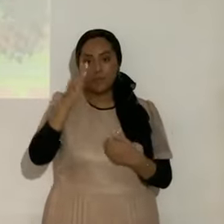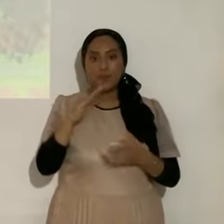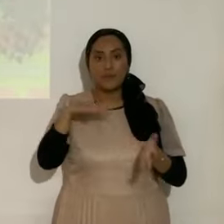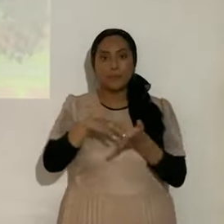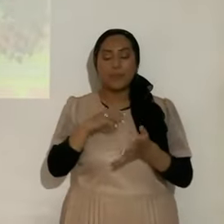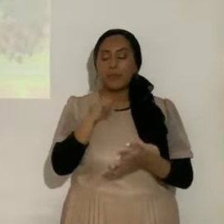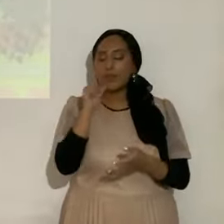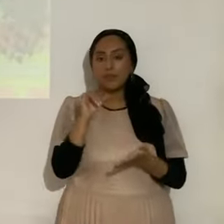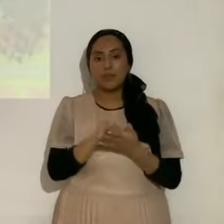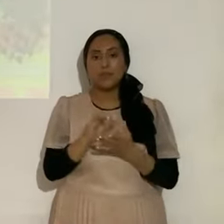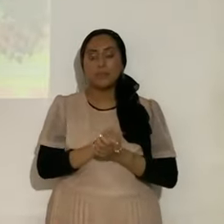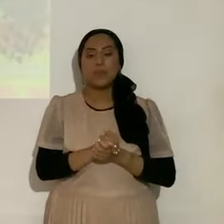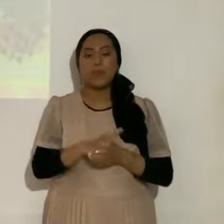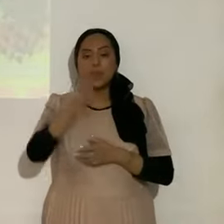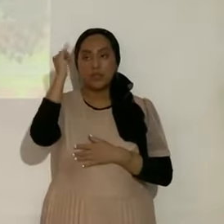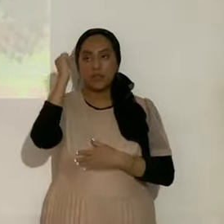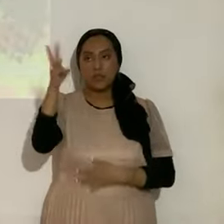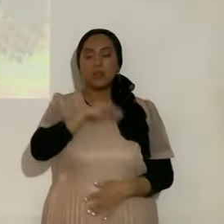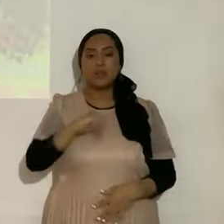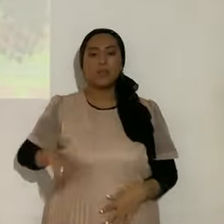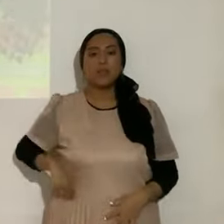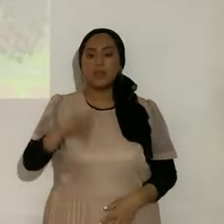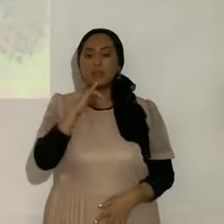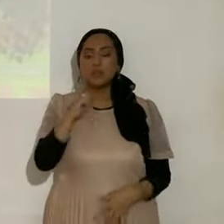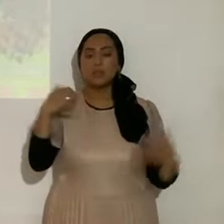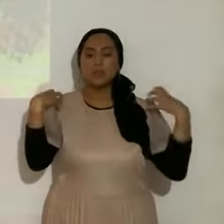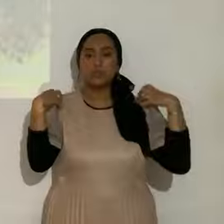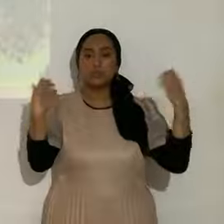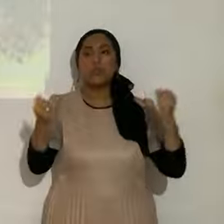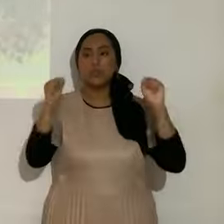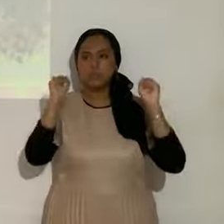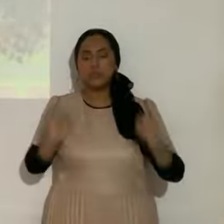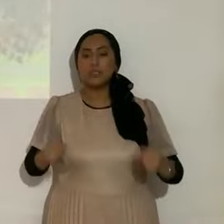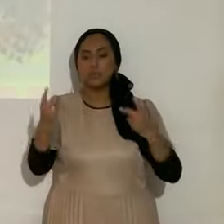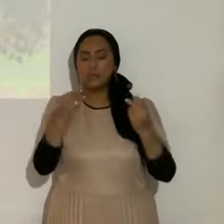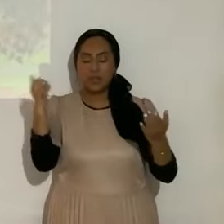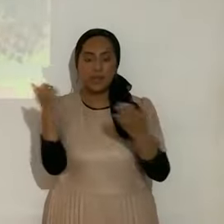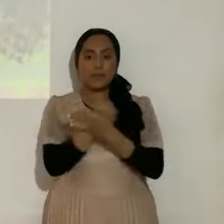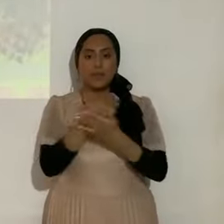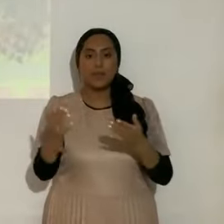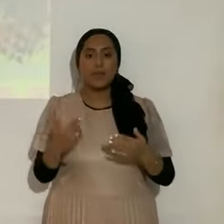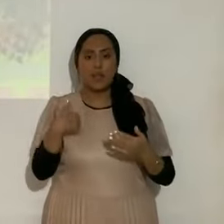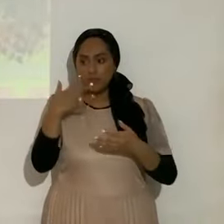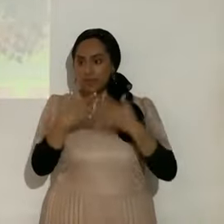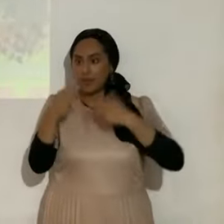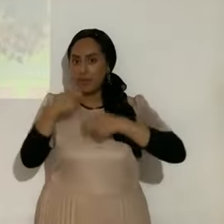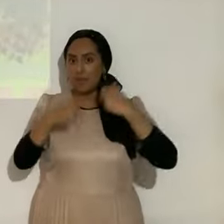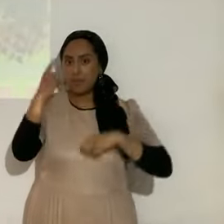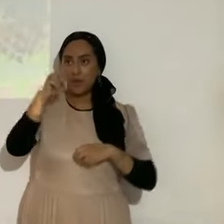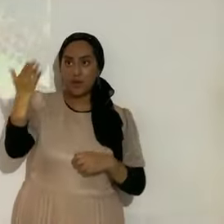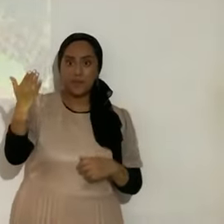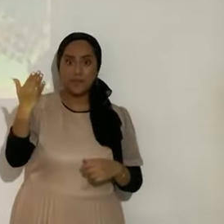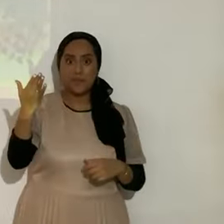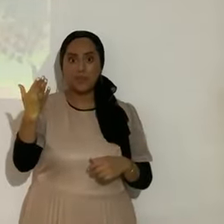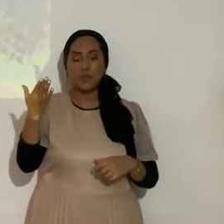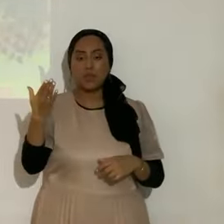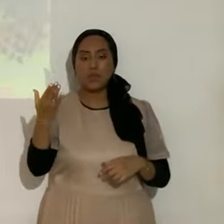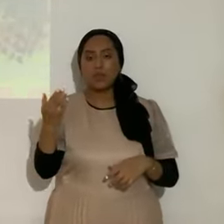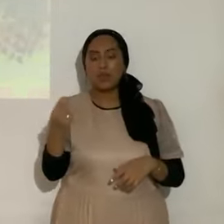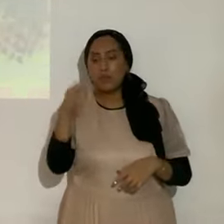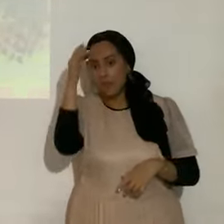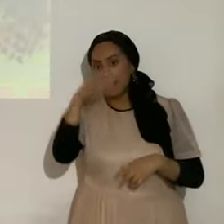y no es así. Yahshua HaMashiach es fuerte, Él todo lo puede. Él lo declara, ¿acaso hay algo difícil para mí? El hombre se lo